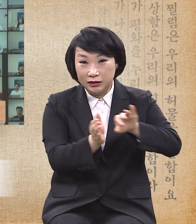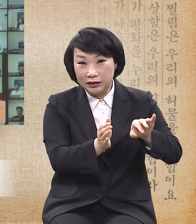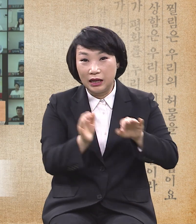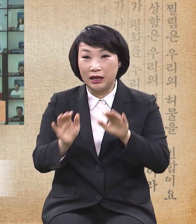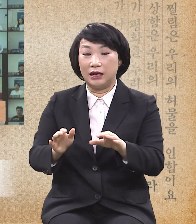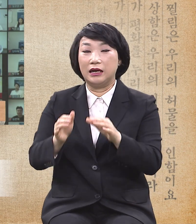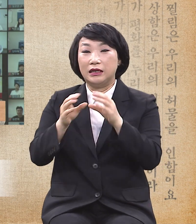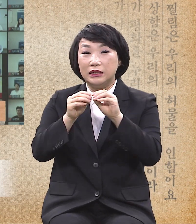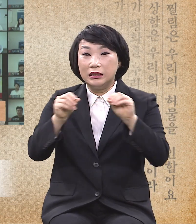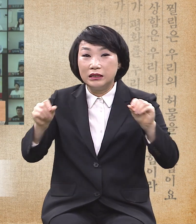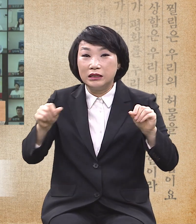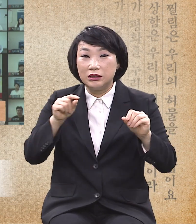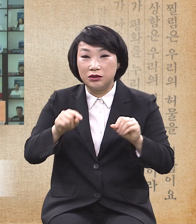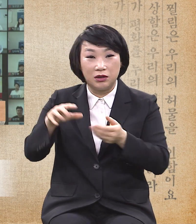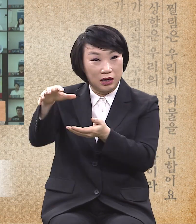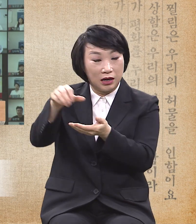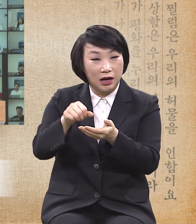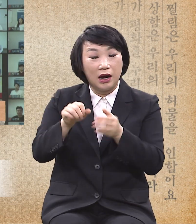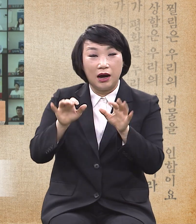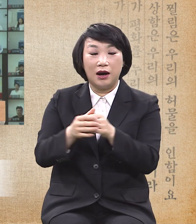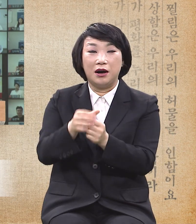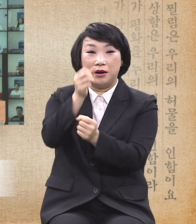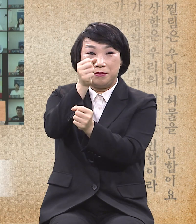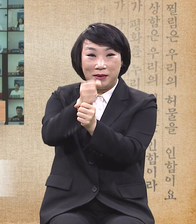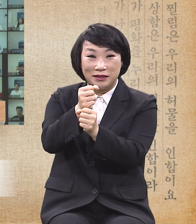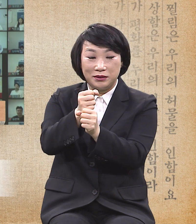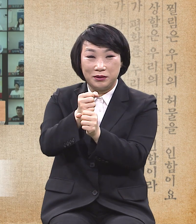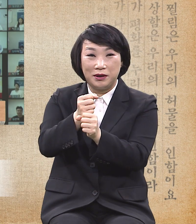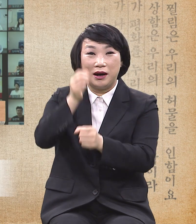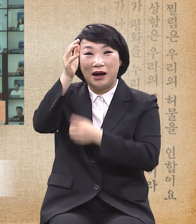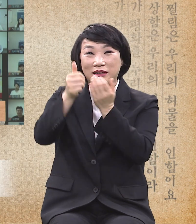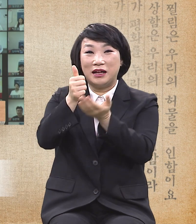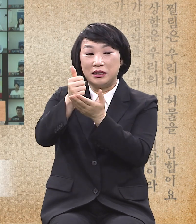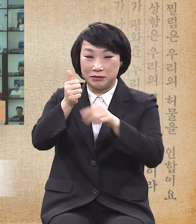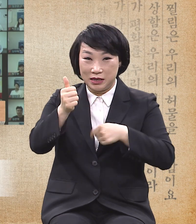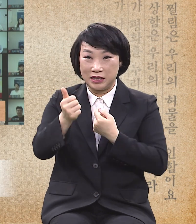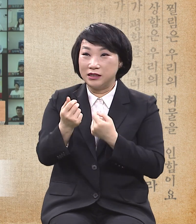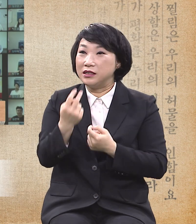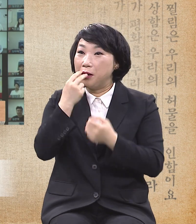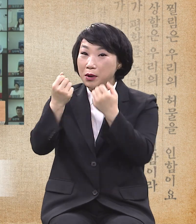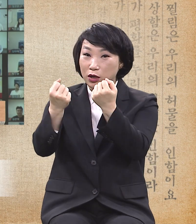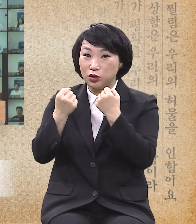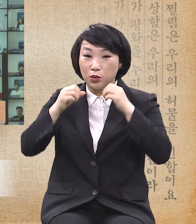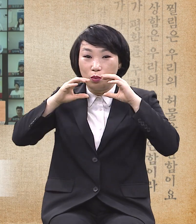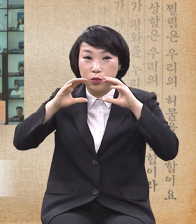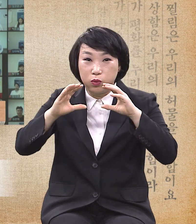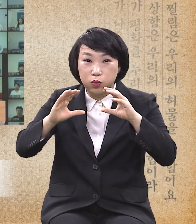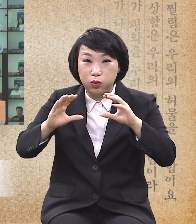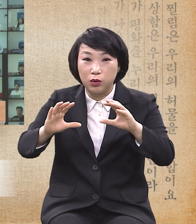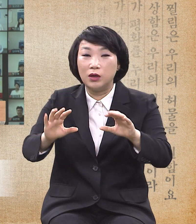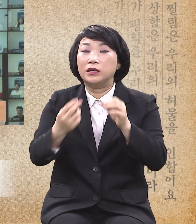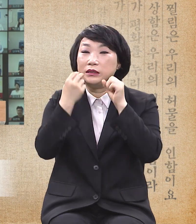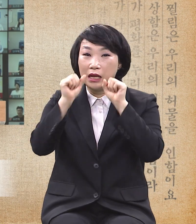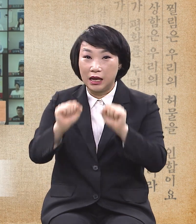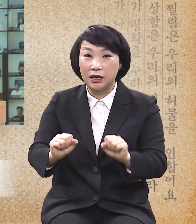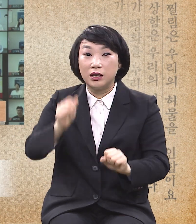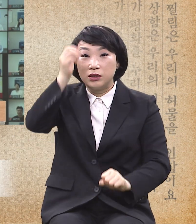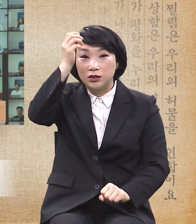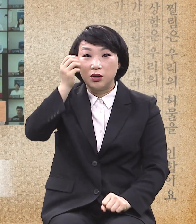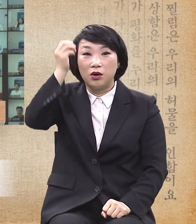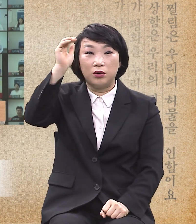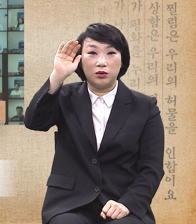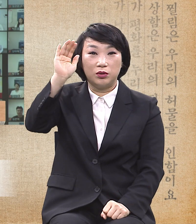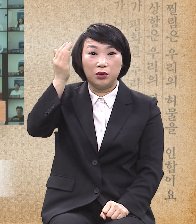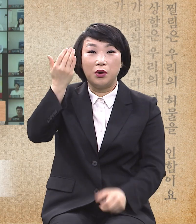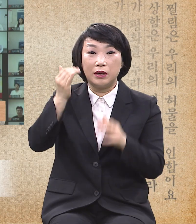하나님께서 흙으로 지으시고 하나님의 자신의 생기를 불어넣어 생명이 되게